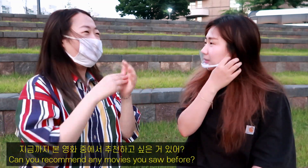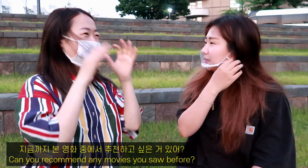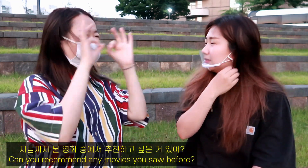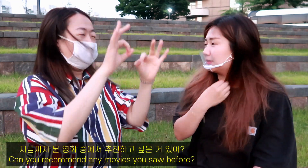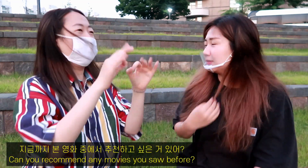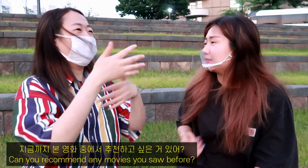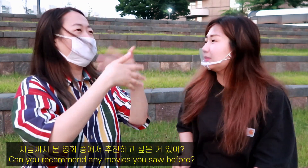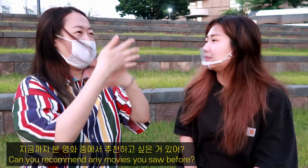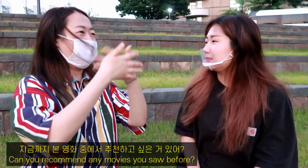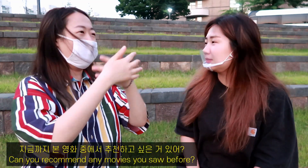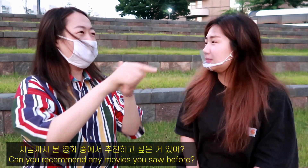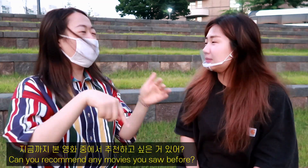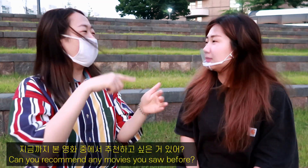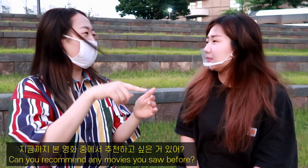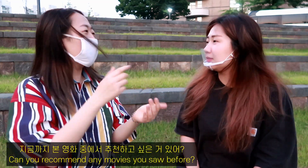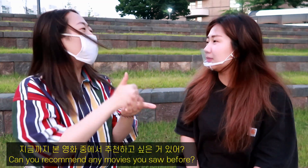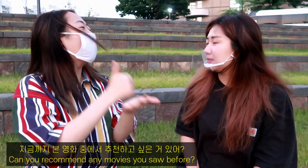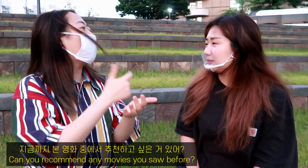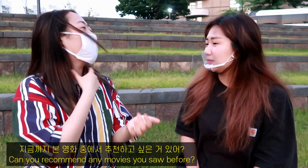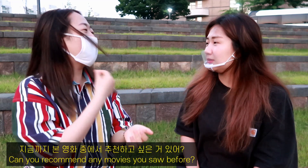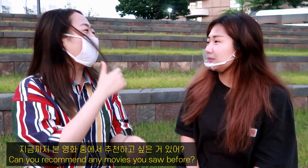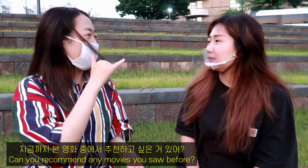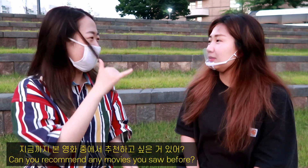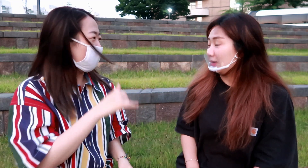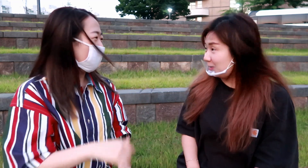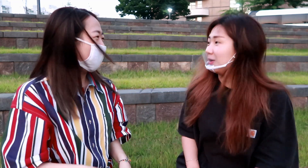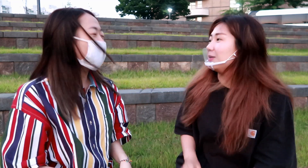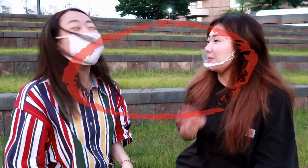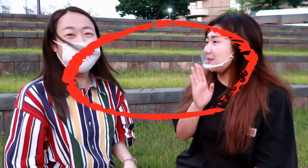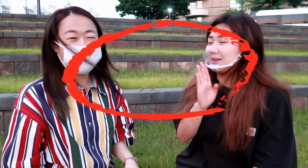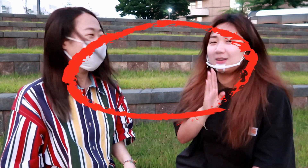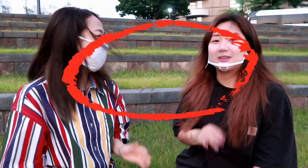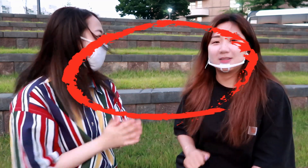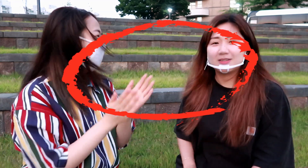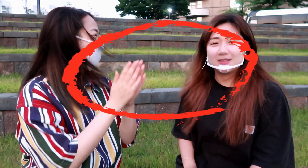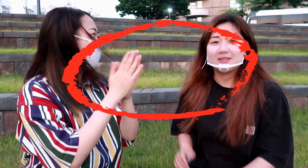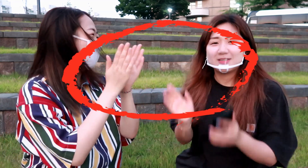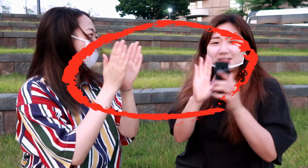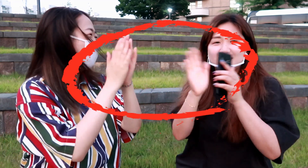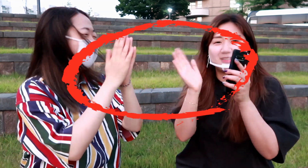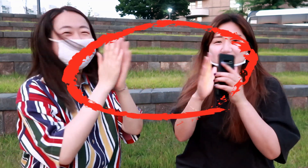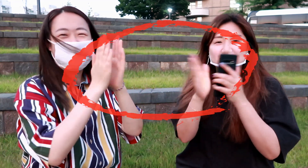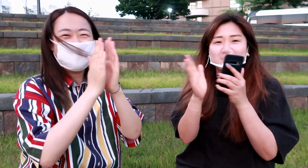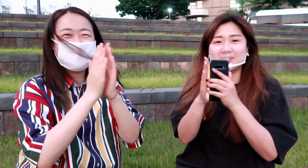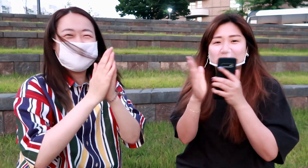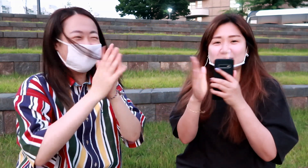지금까지 본 영화 중에서 추천하고 싶은 거 있어? 어, 맞지? 아니. 예, 어. 네